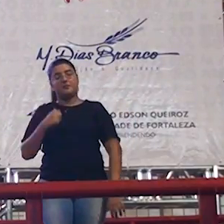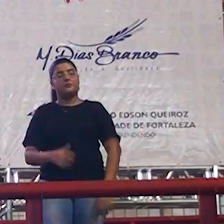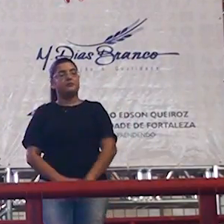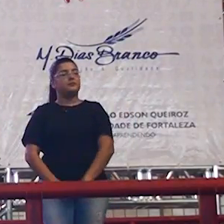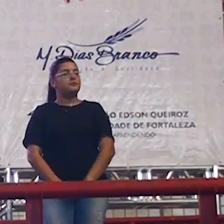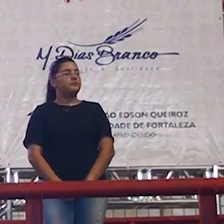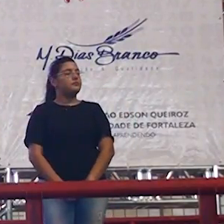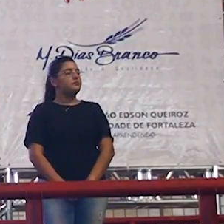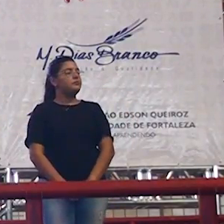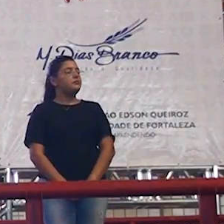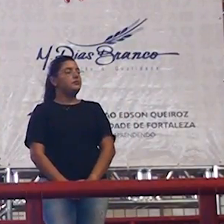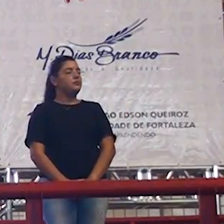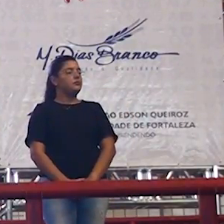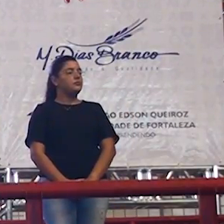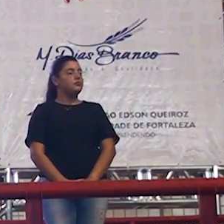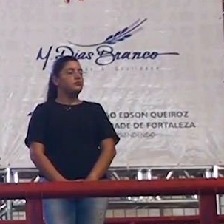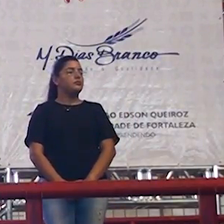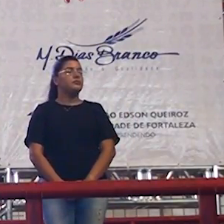Certo?